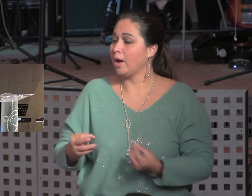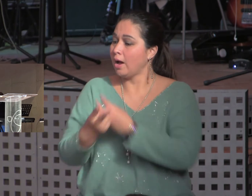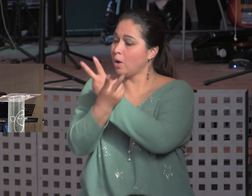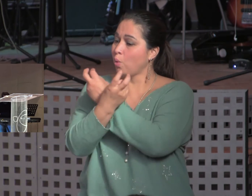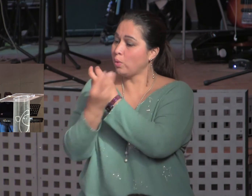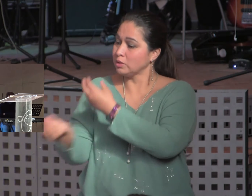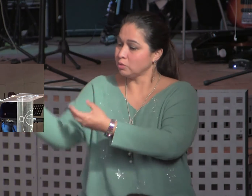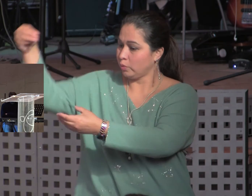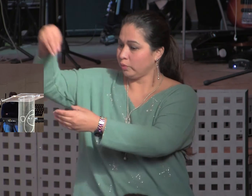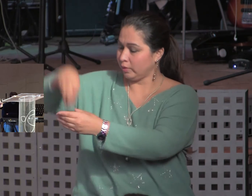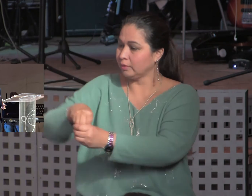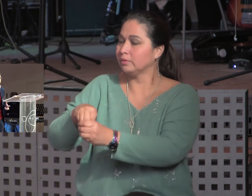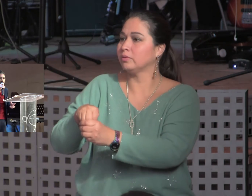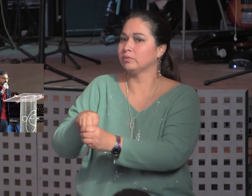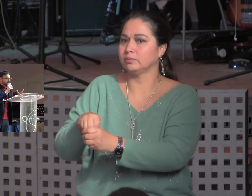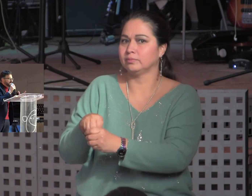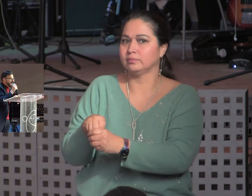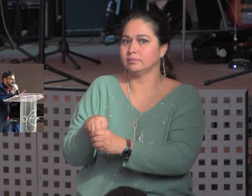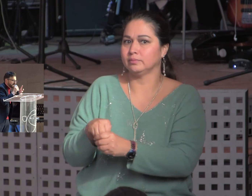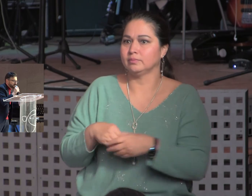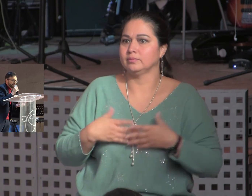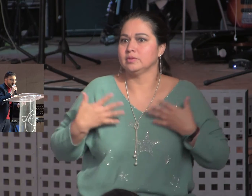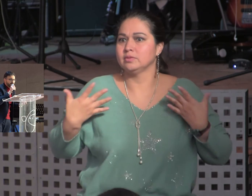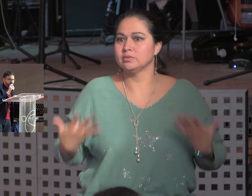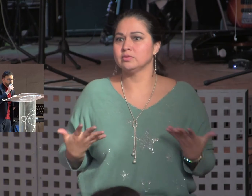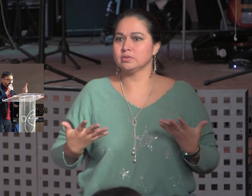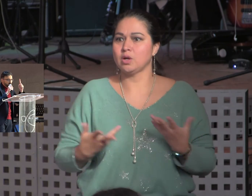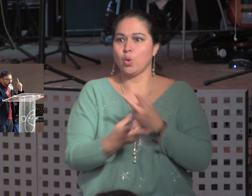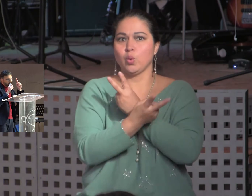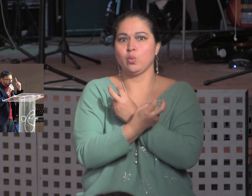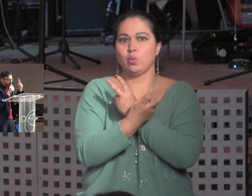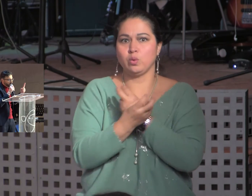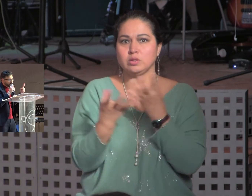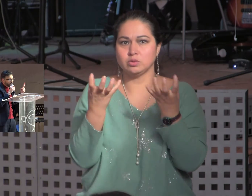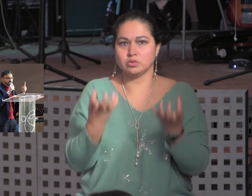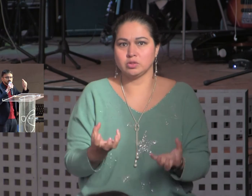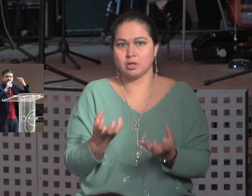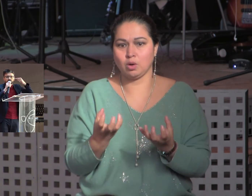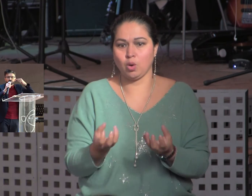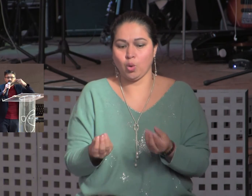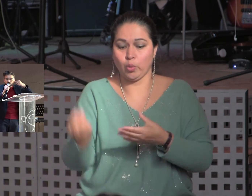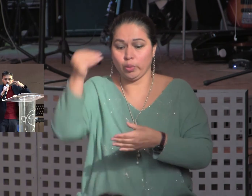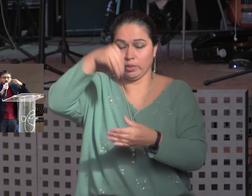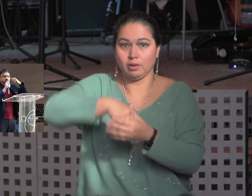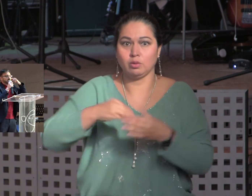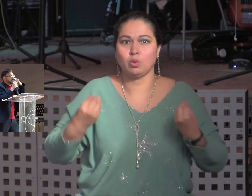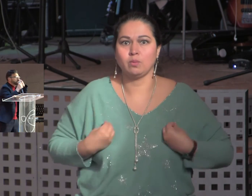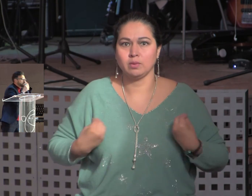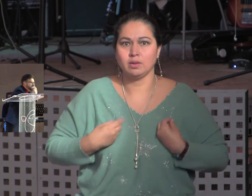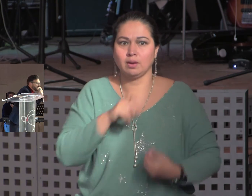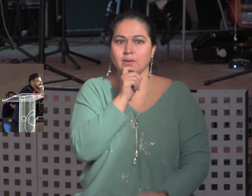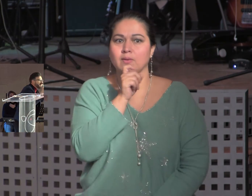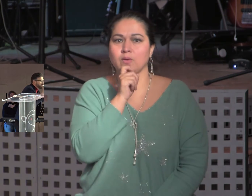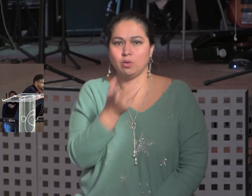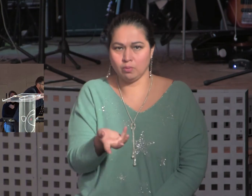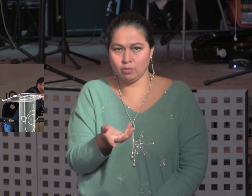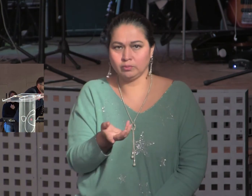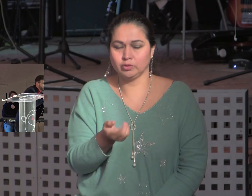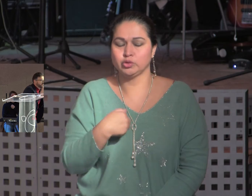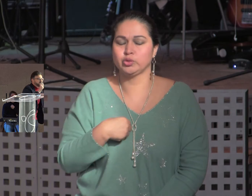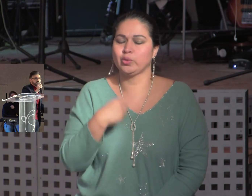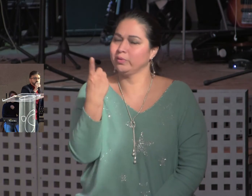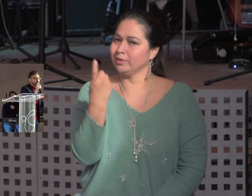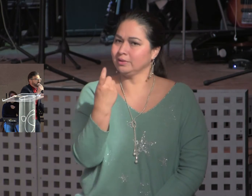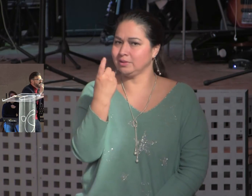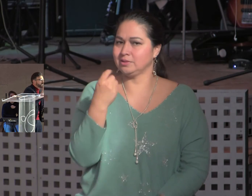¿Cómo pasa un hueso seco a tener vida? 1, necesito escuchar a